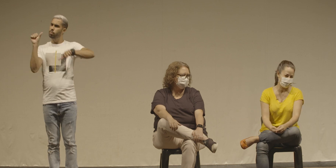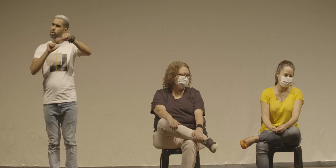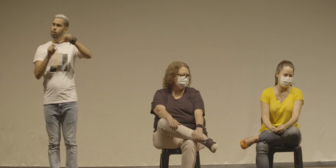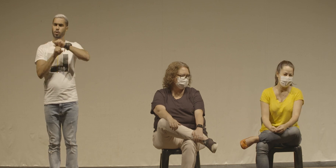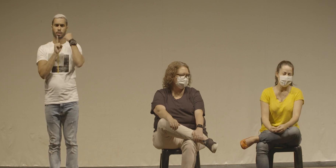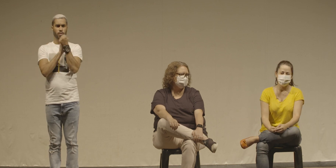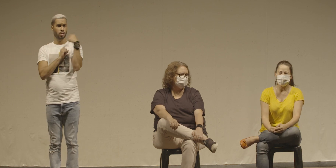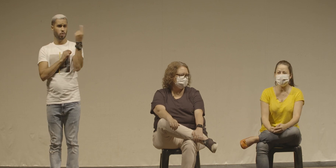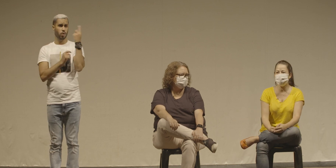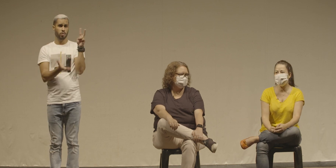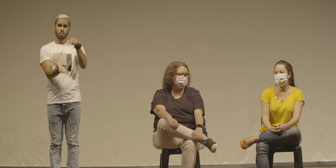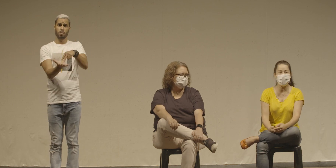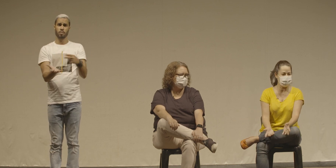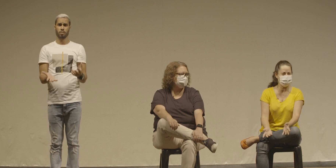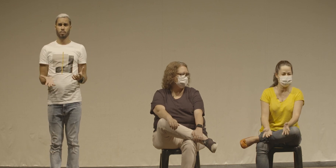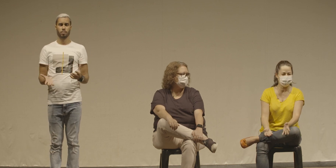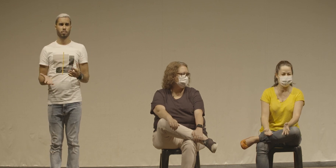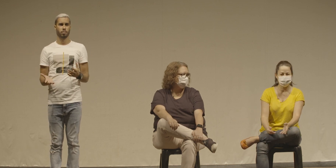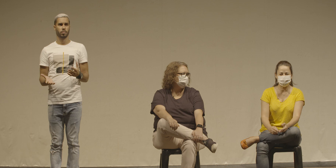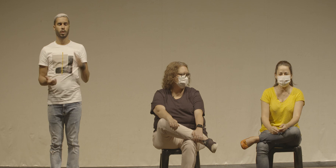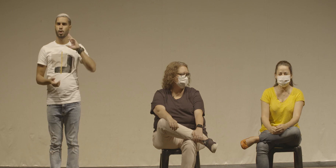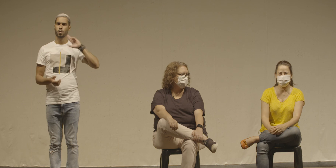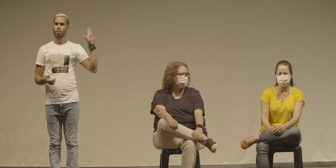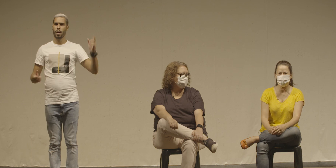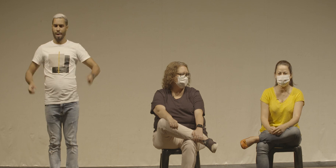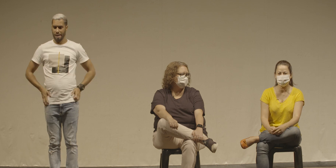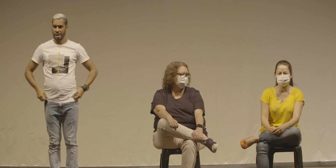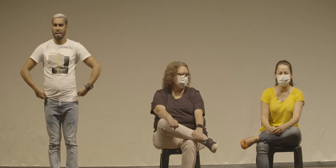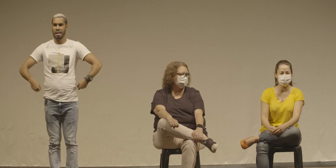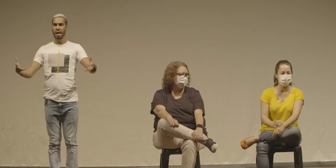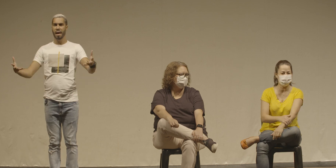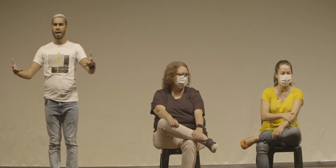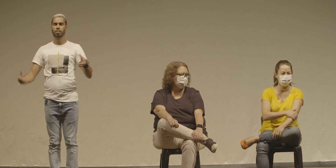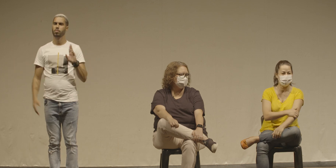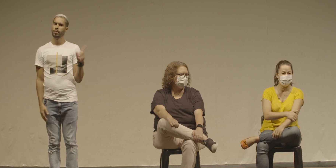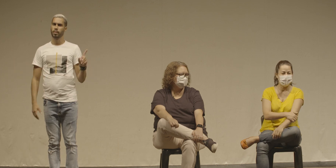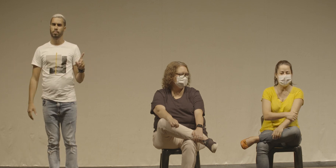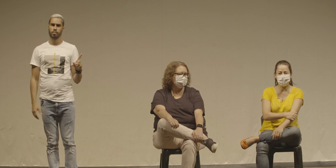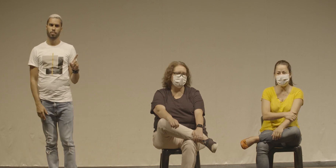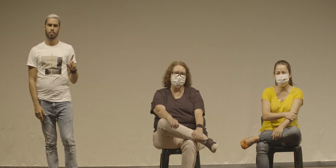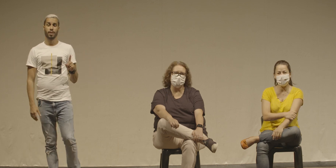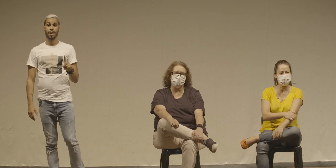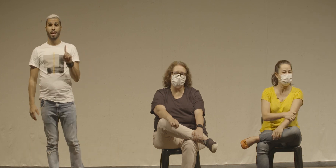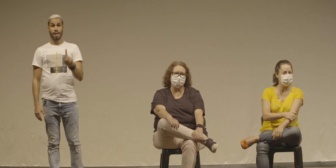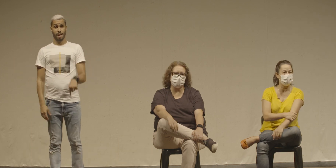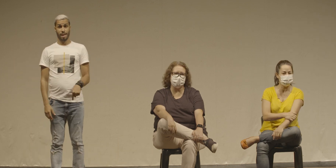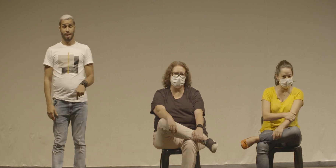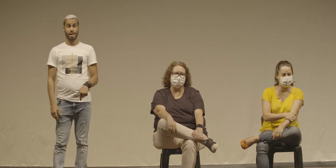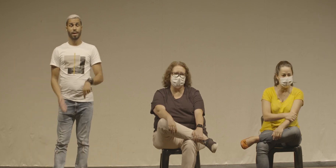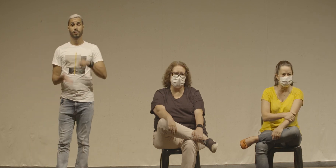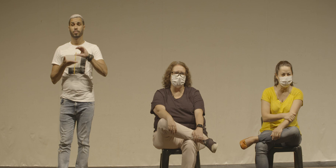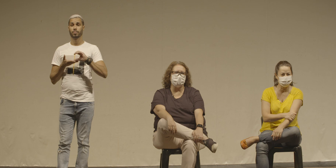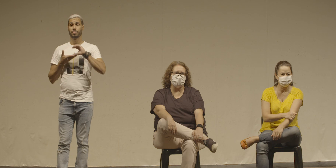fazemos parte. Não é um gasto. Investir em esporte e cultura não é gastar dinheiro. É gastar menos dinheiro